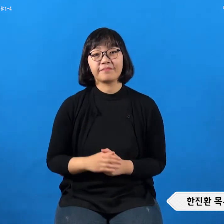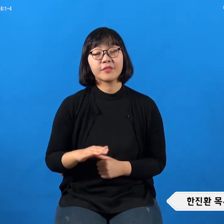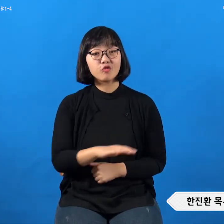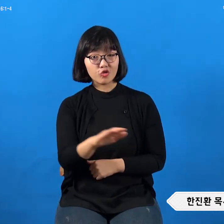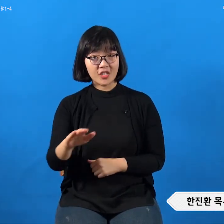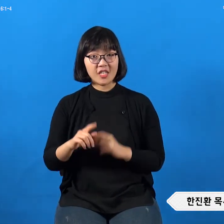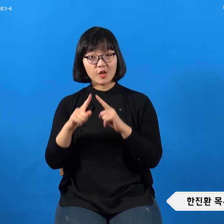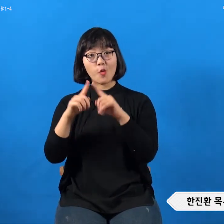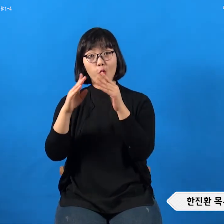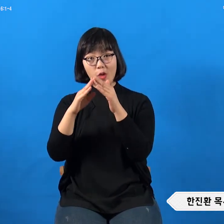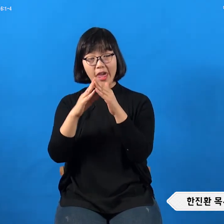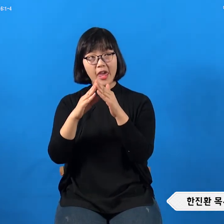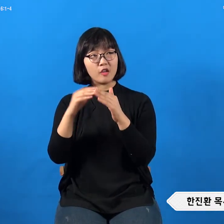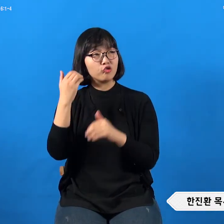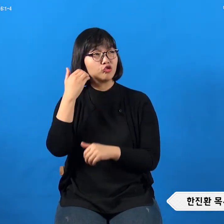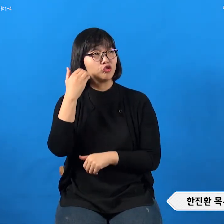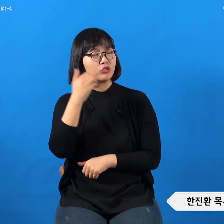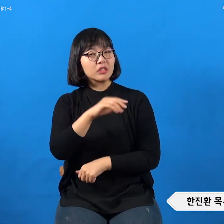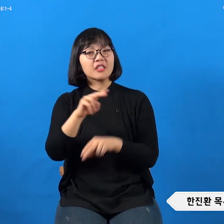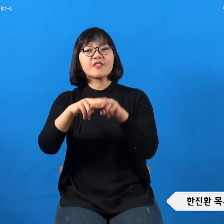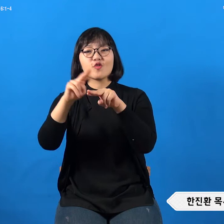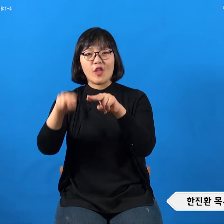어떤 은퇴 집사님은